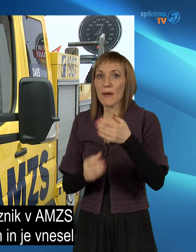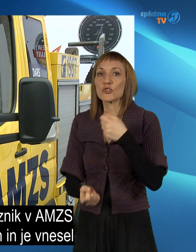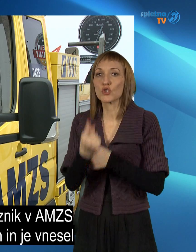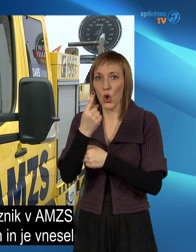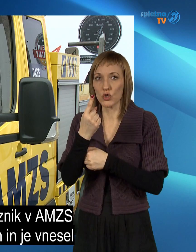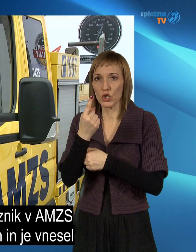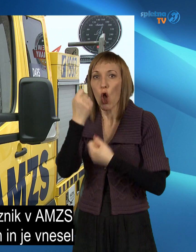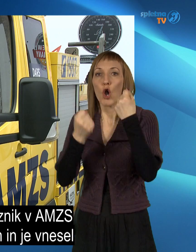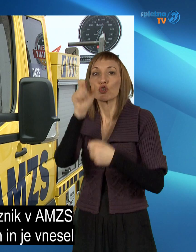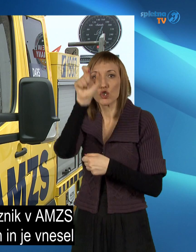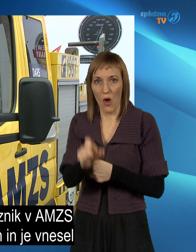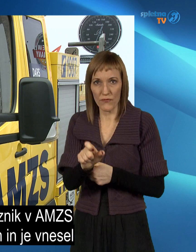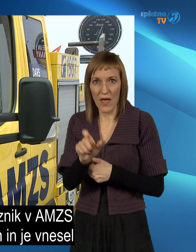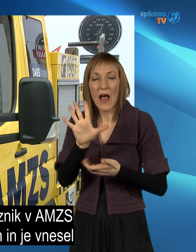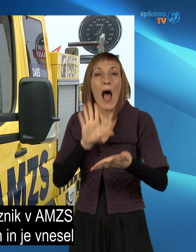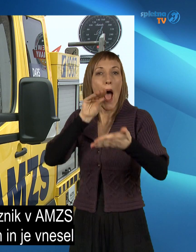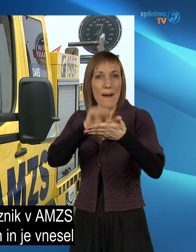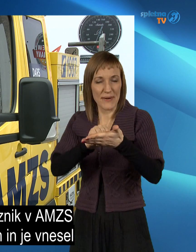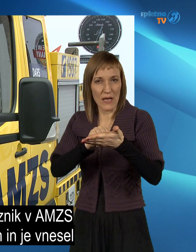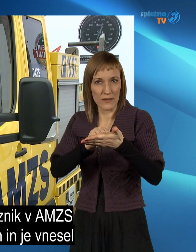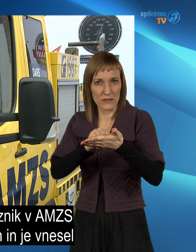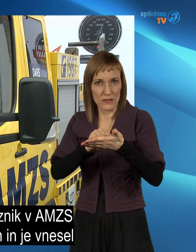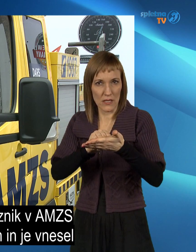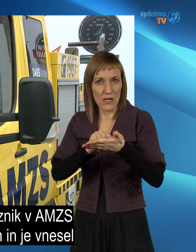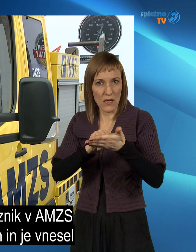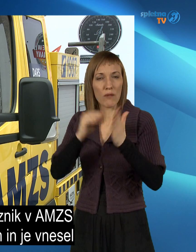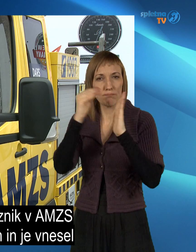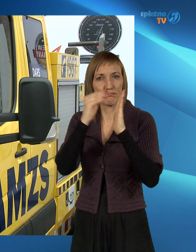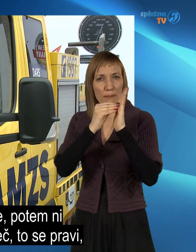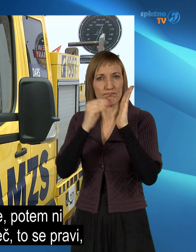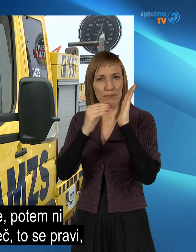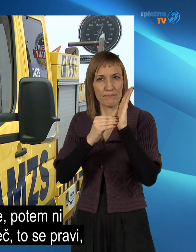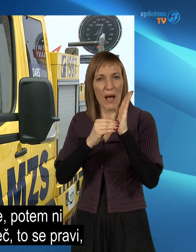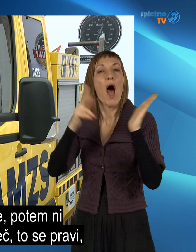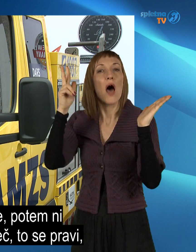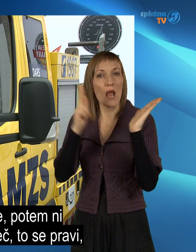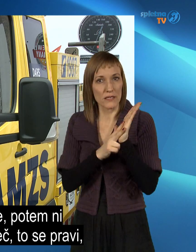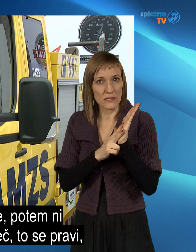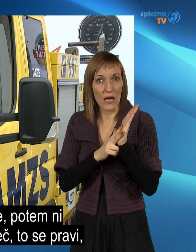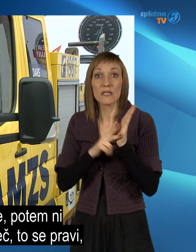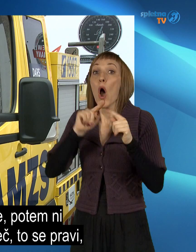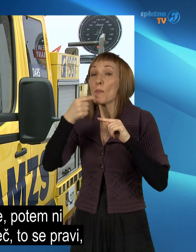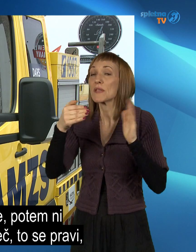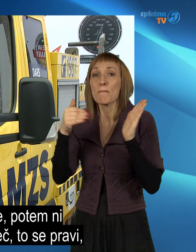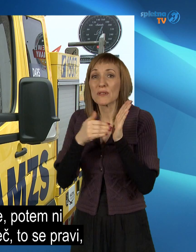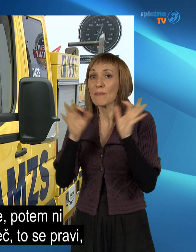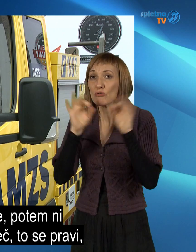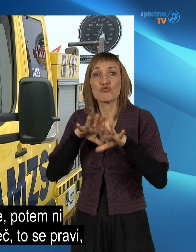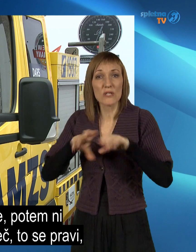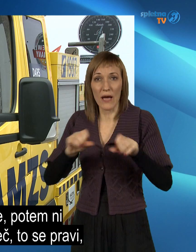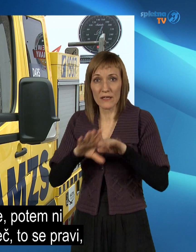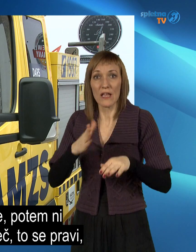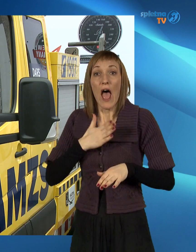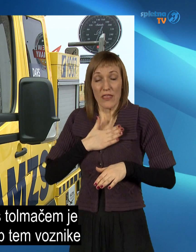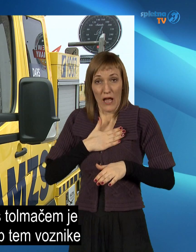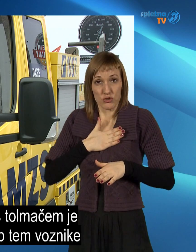primeru, ko je voznik v AMZS aplikacijo registriran in je vnesel vse svoje podatke, potem ni potrebno storiti nič več,